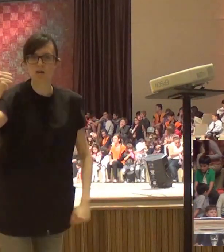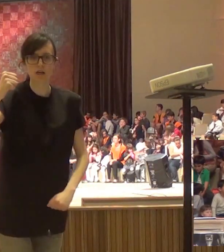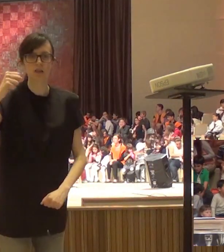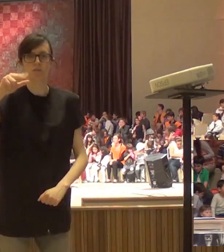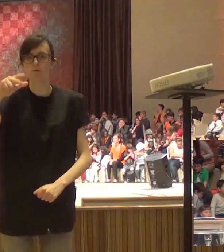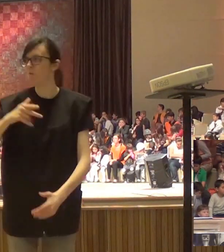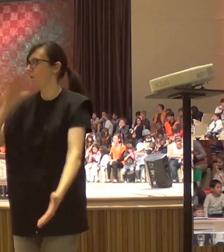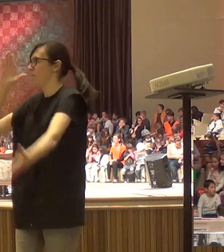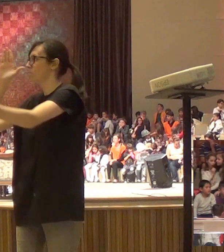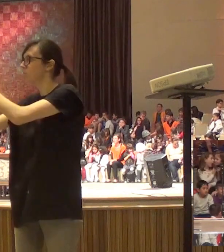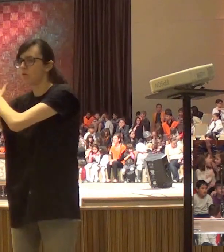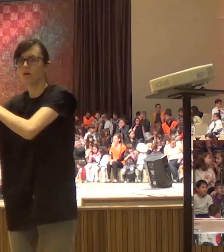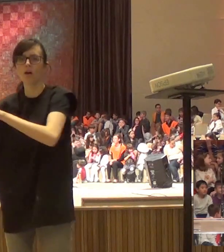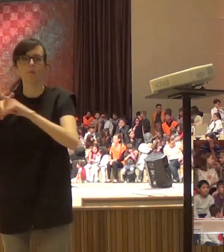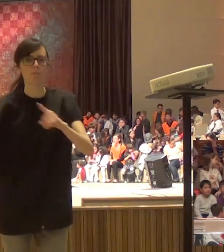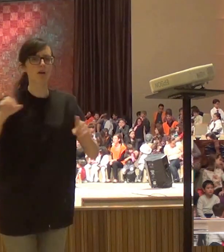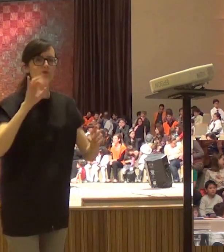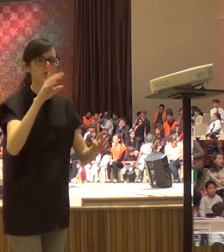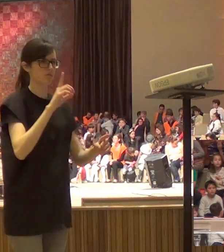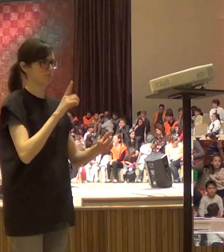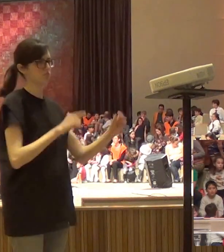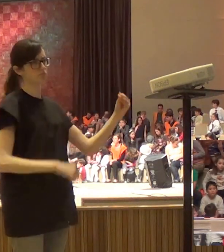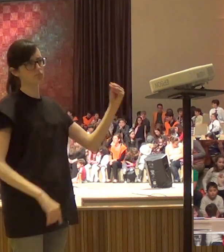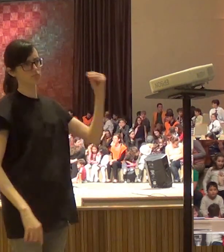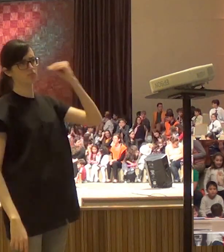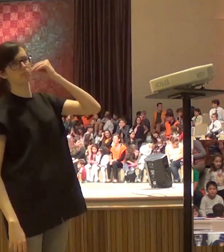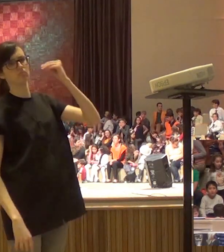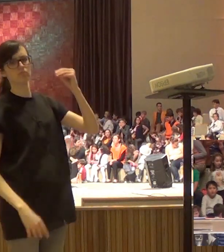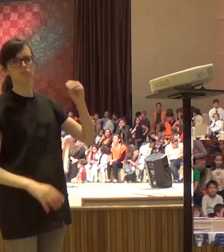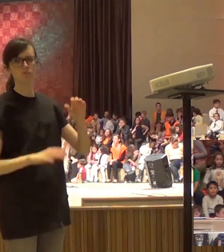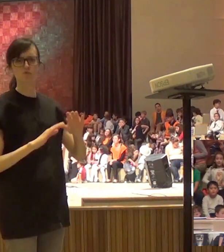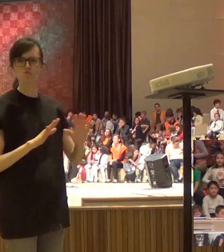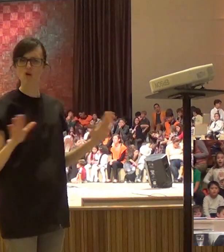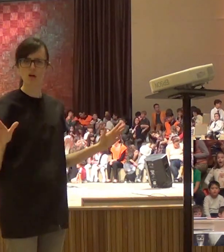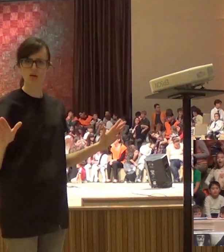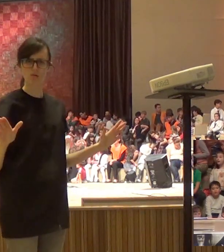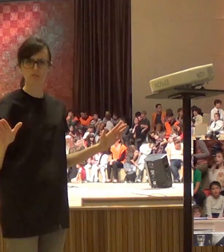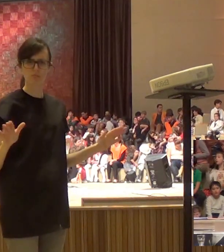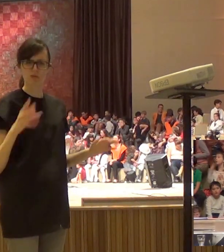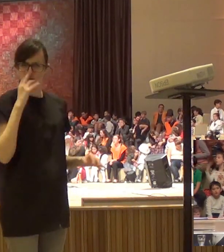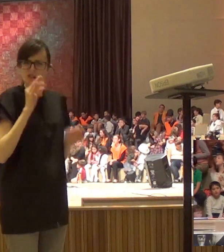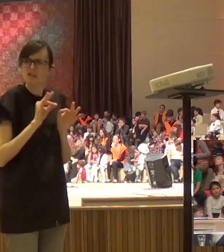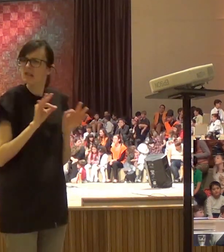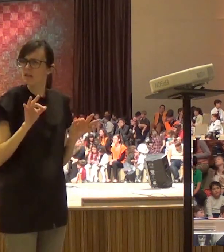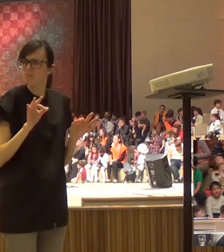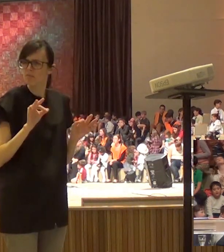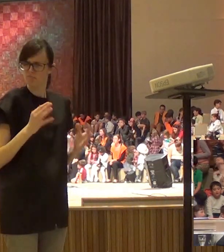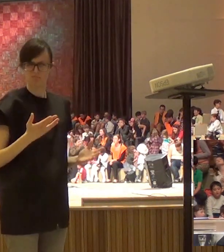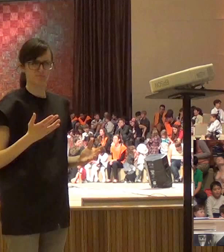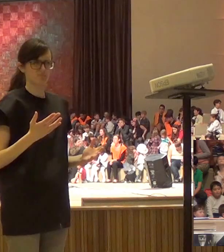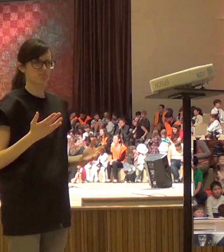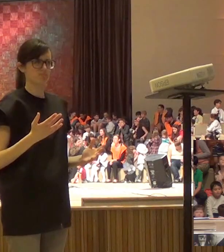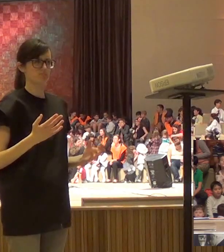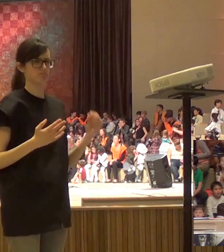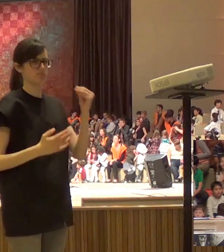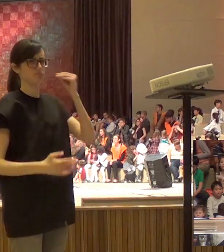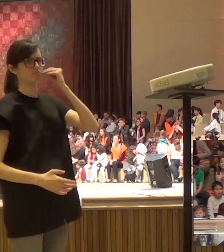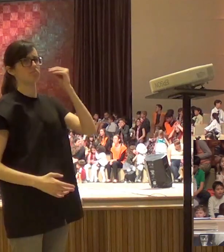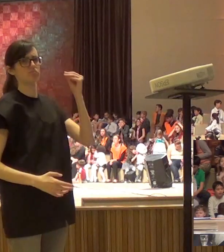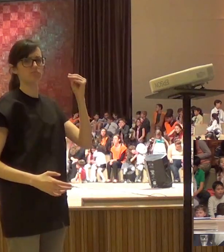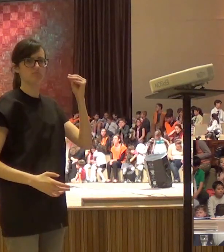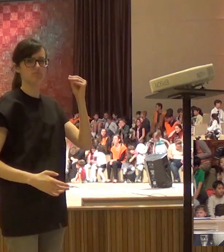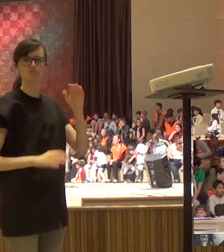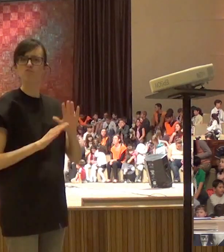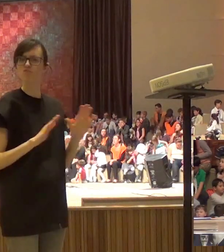não tem nenhuma palavra de confrontação, de ligação, de choro do seu pai. Simplesmente um ato de beijo